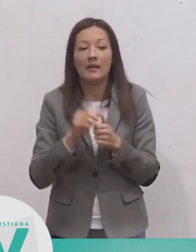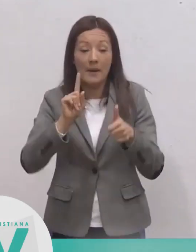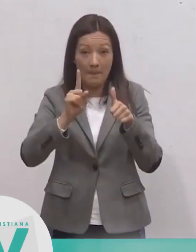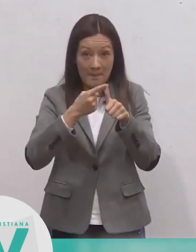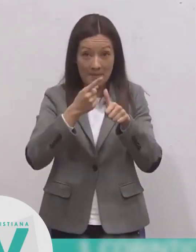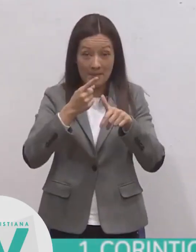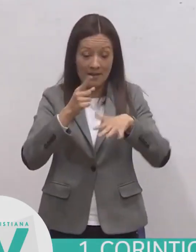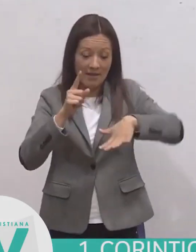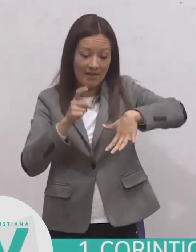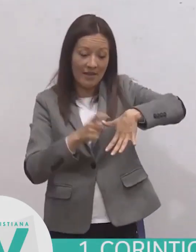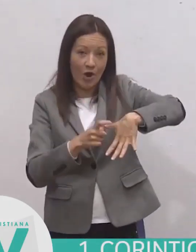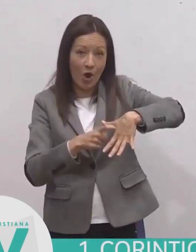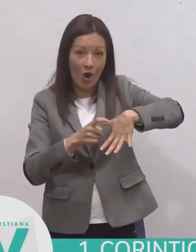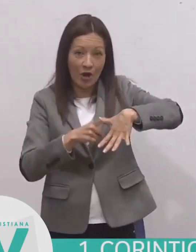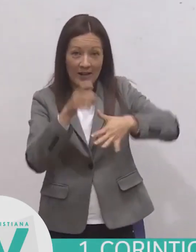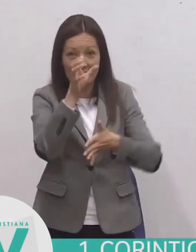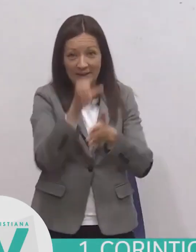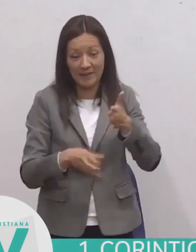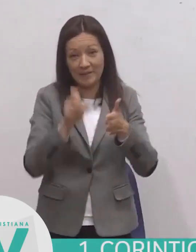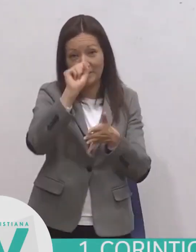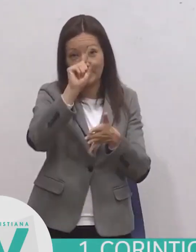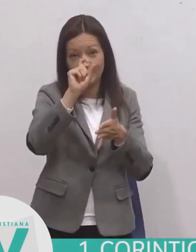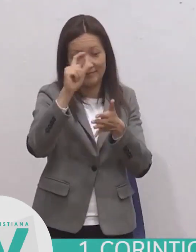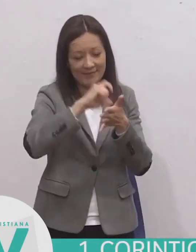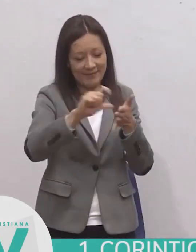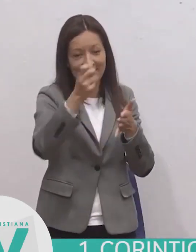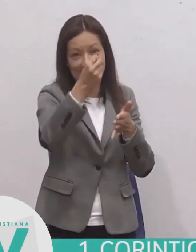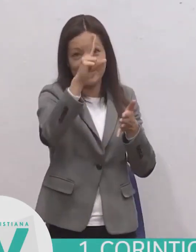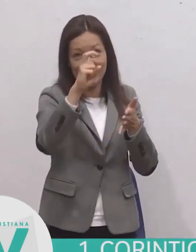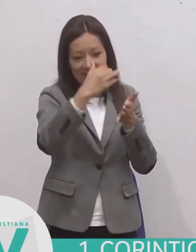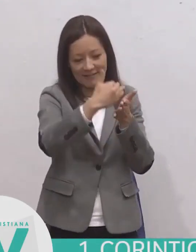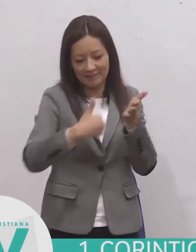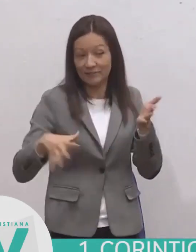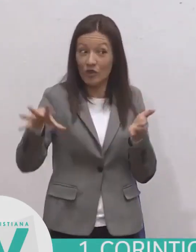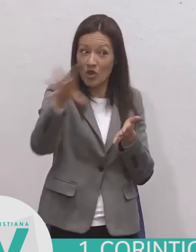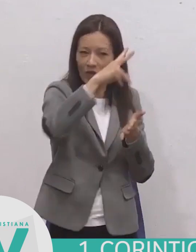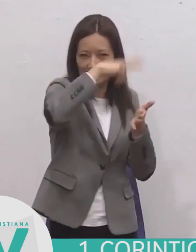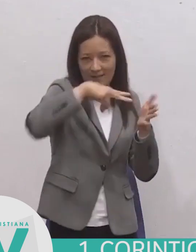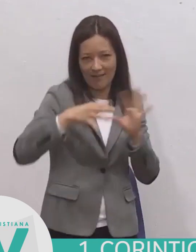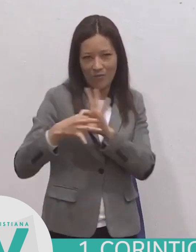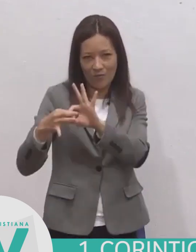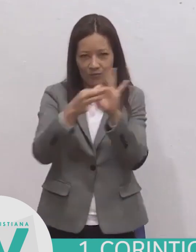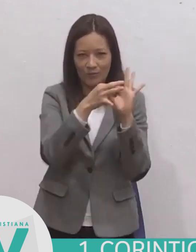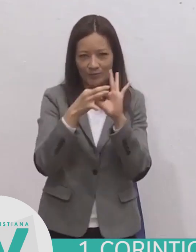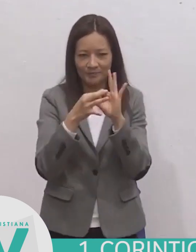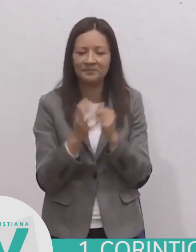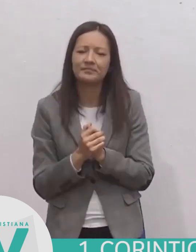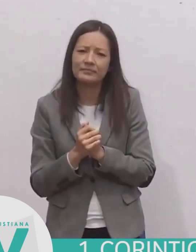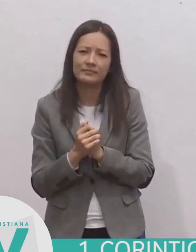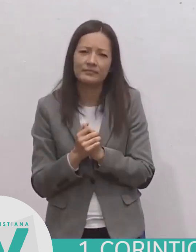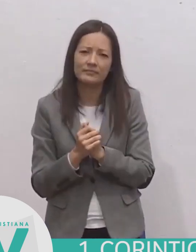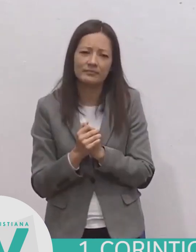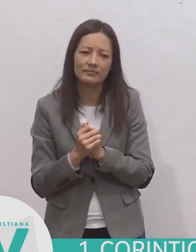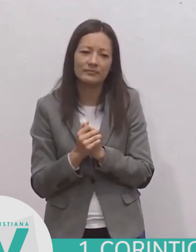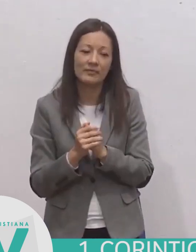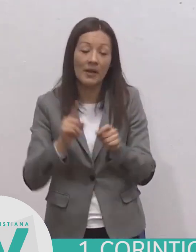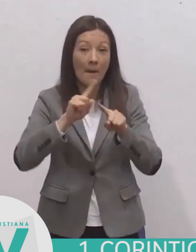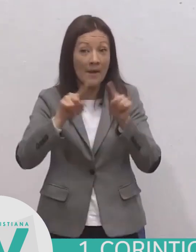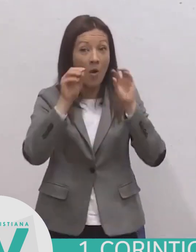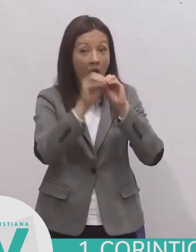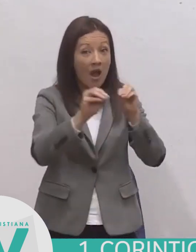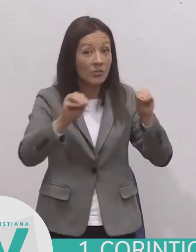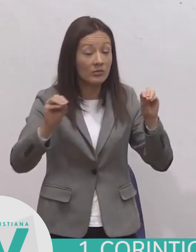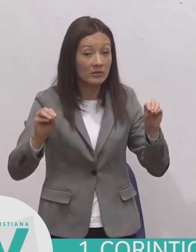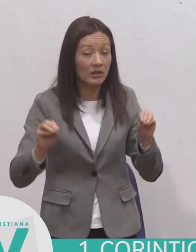1 Corintios capítulo 11, versículo 17 en adelante, vamos a leer todos unánimes juntos. Pero al anunciaros esto